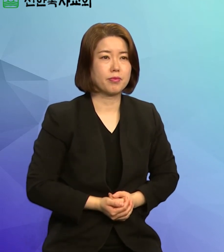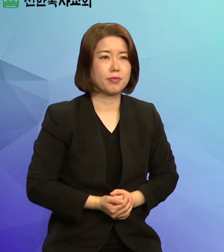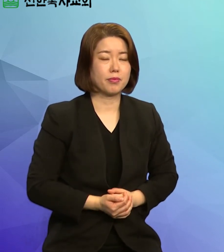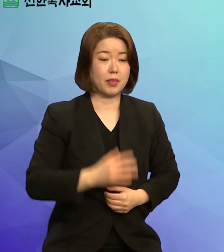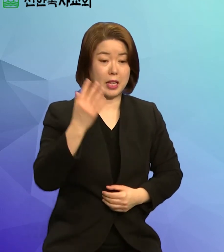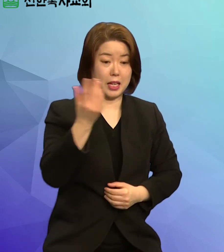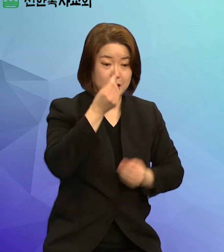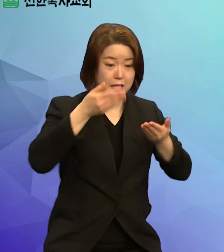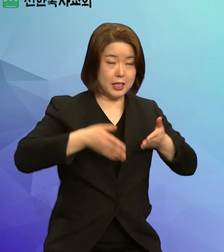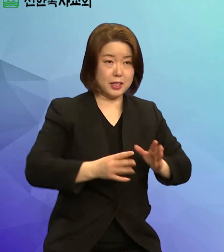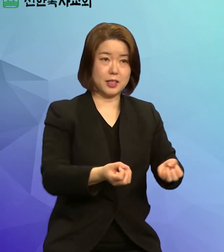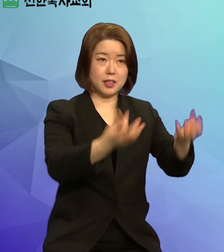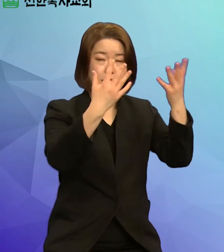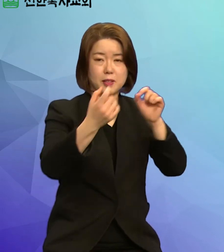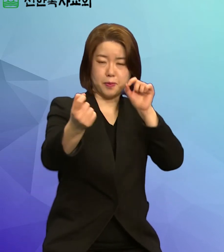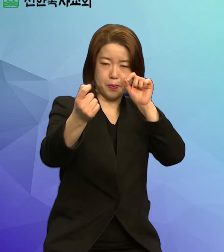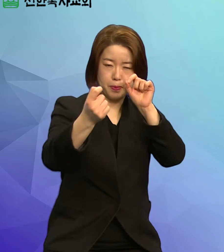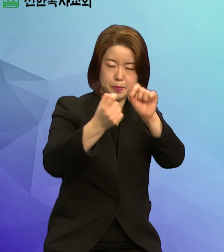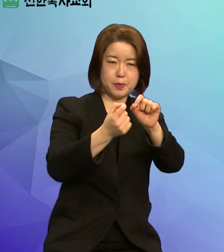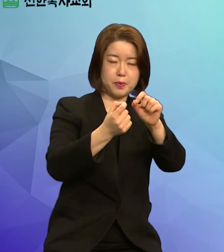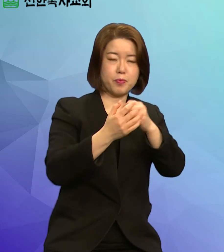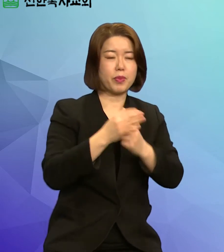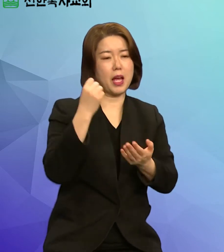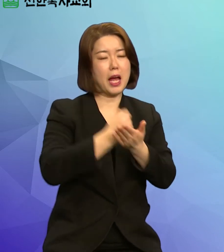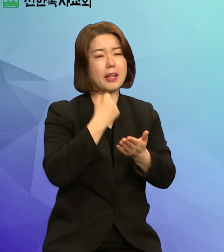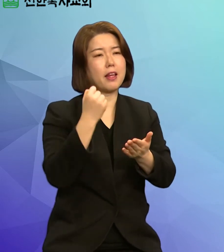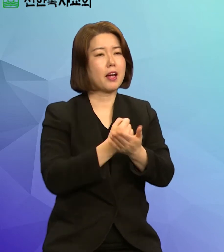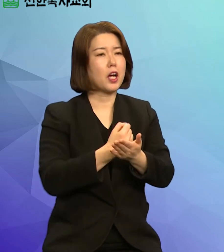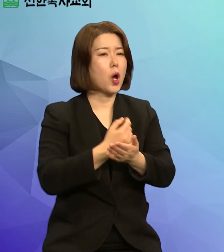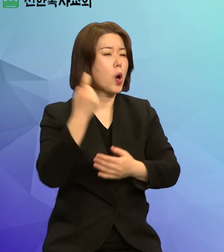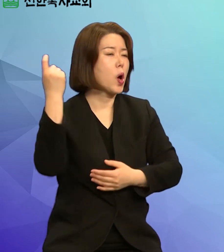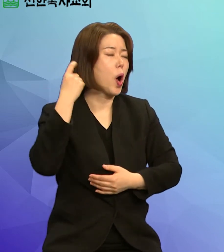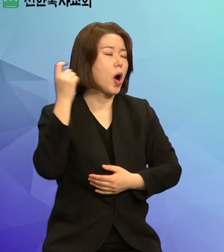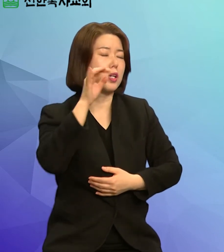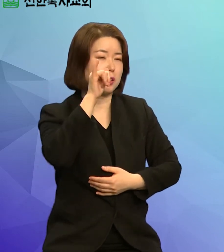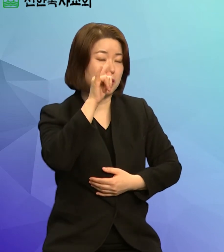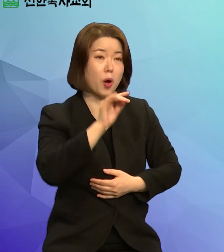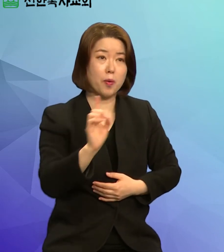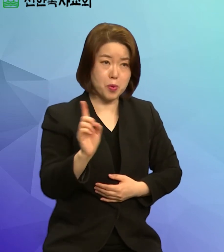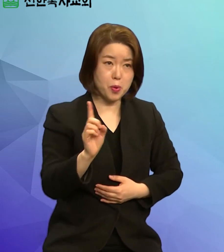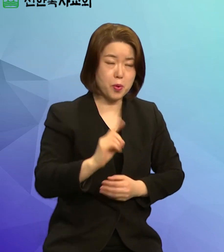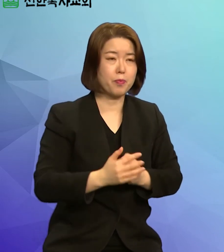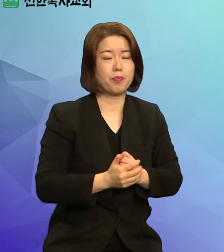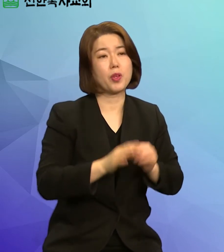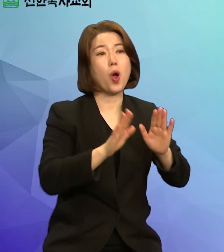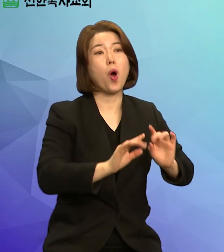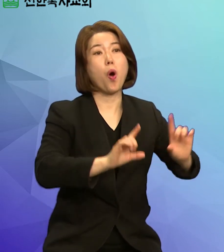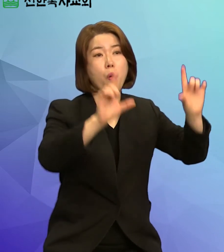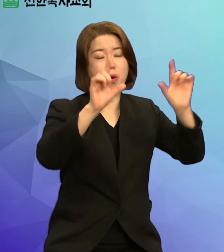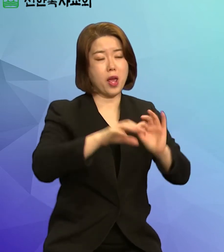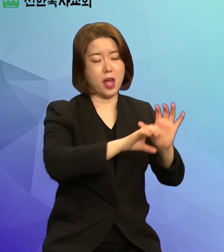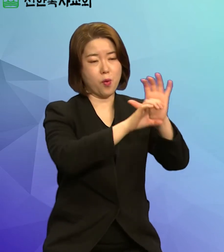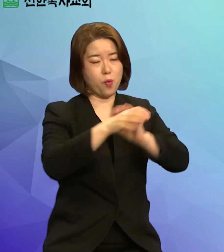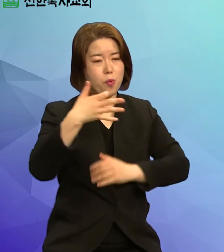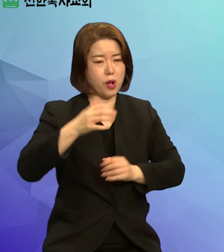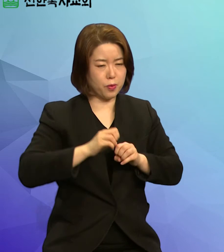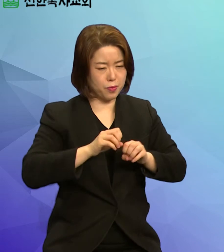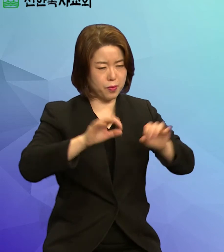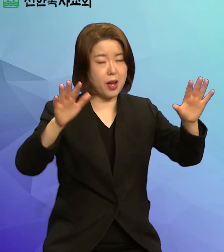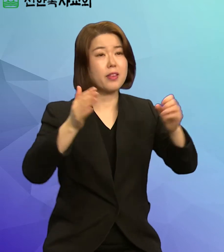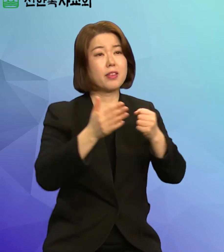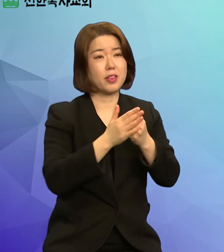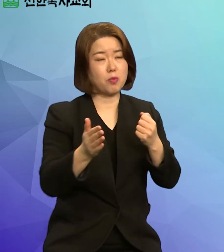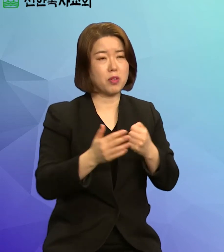성탄절이 다가오면서 참 안타까운 소식을 들었습니다. 그것은 올해 코로나19 확산으로